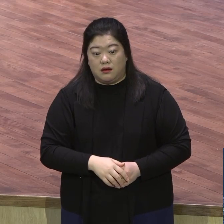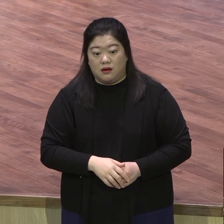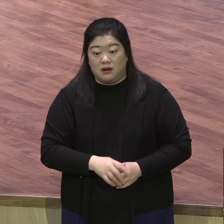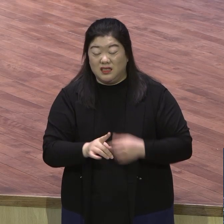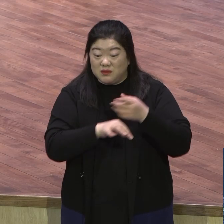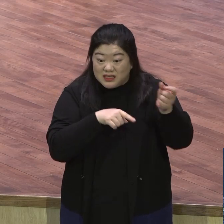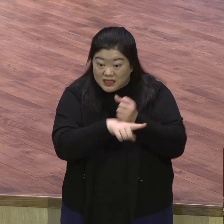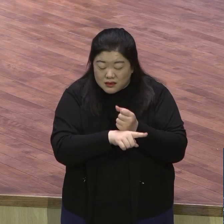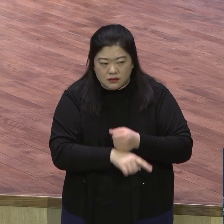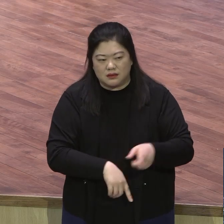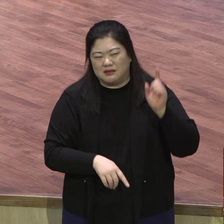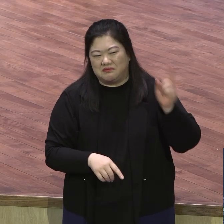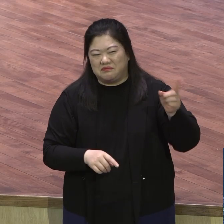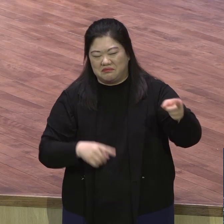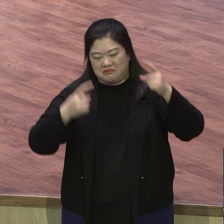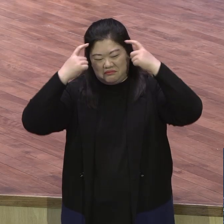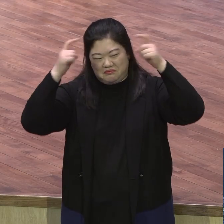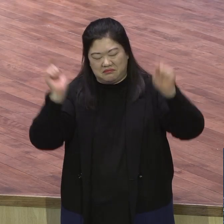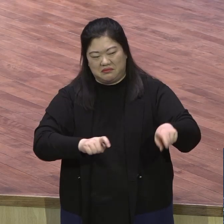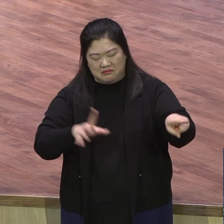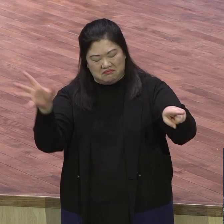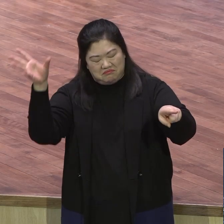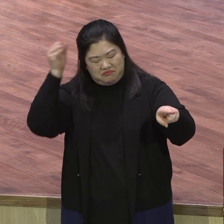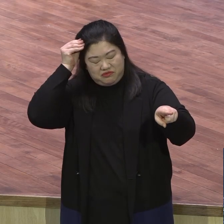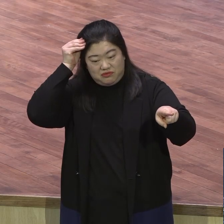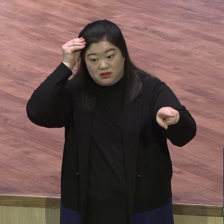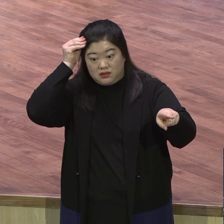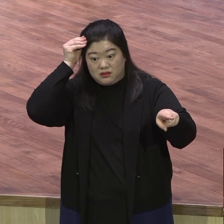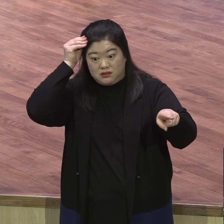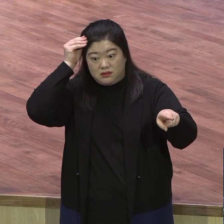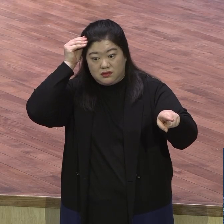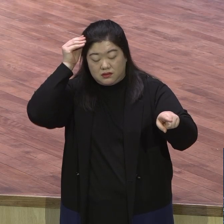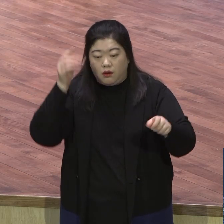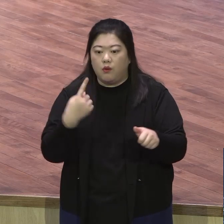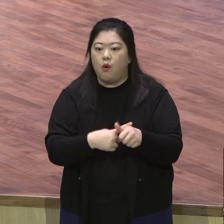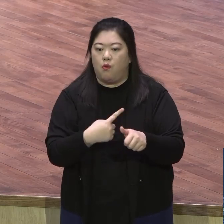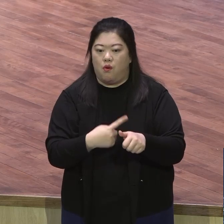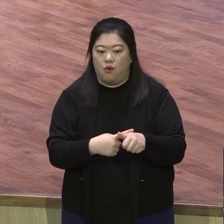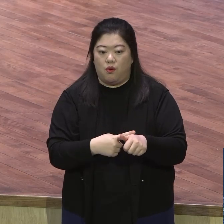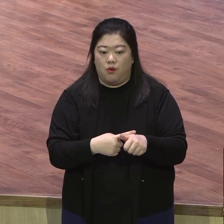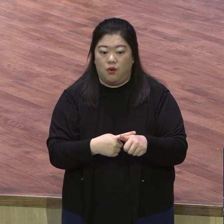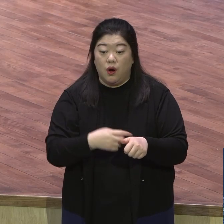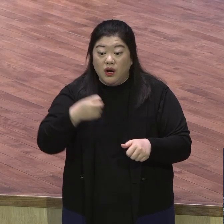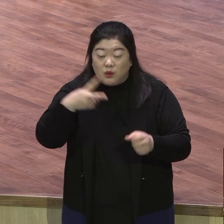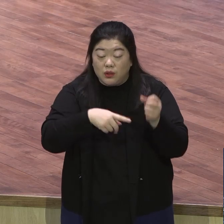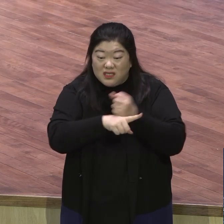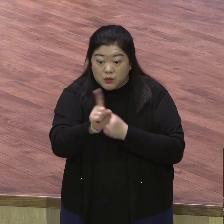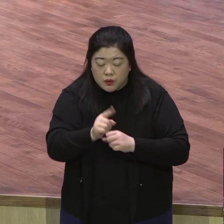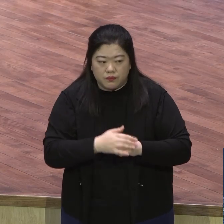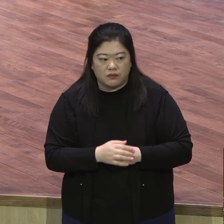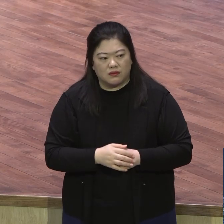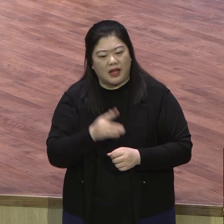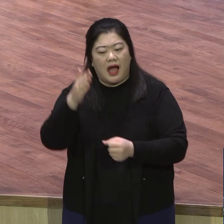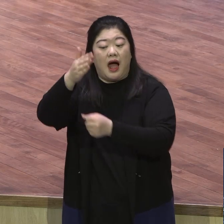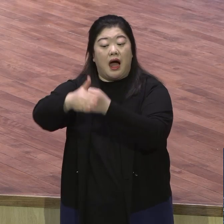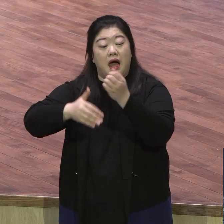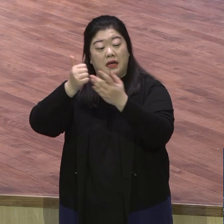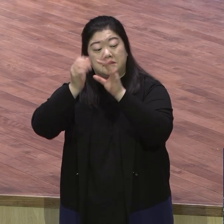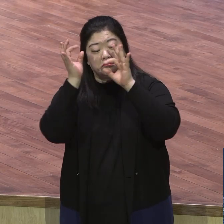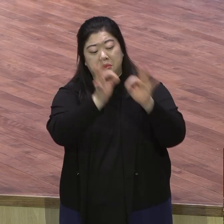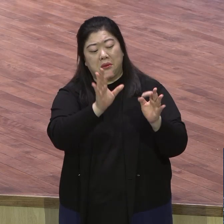미련한 놈 더 무서운 욕입니다. 하나님 앞에 가치 없는 놈 라가라